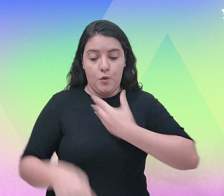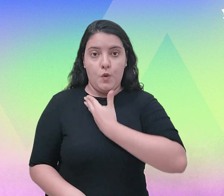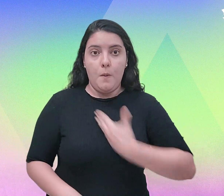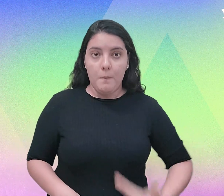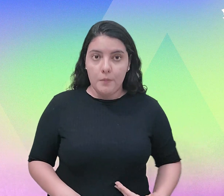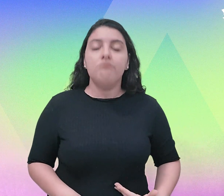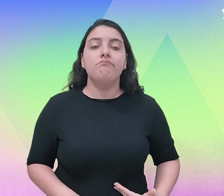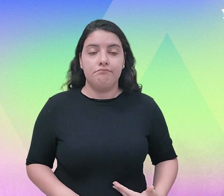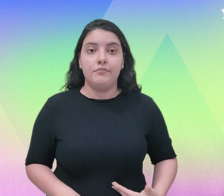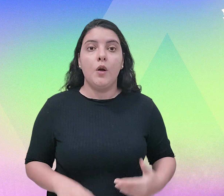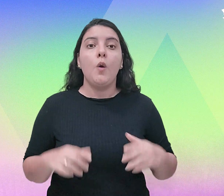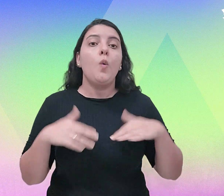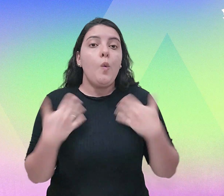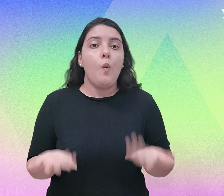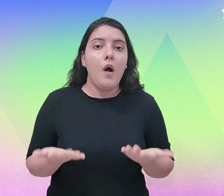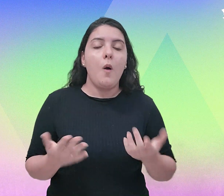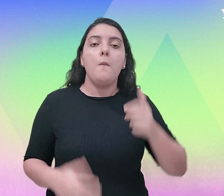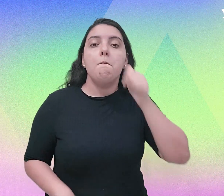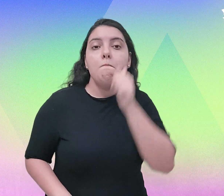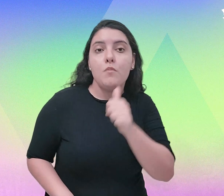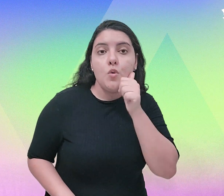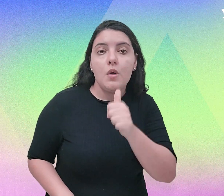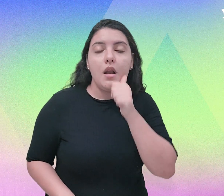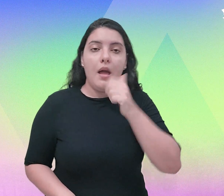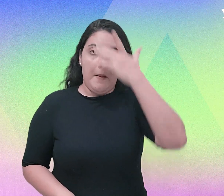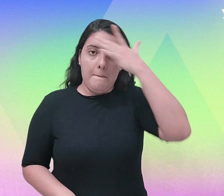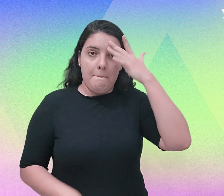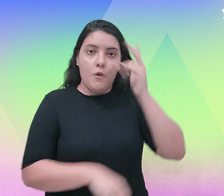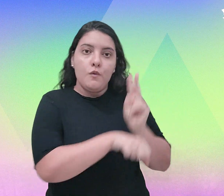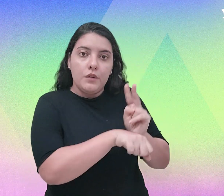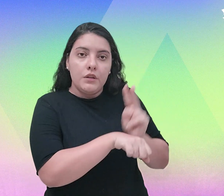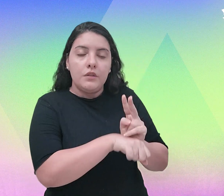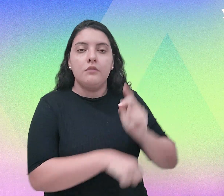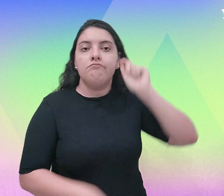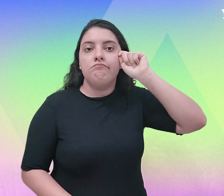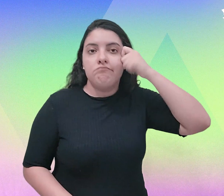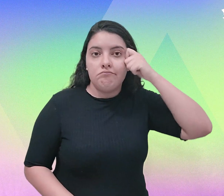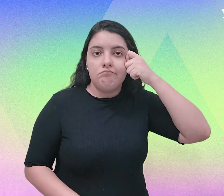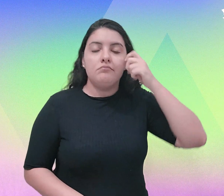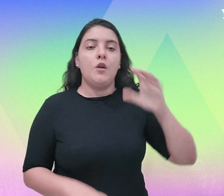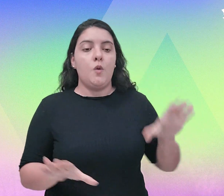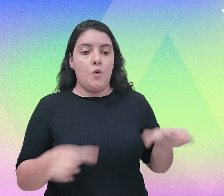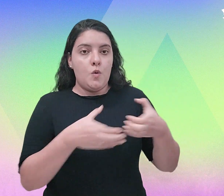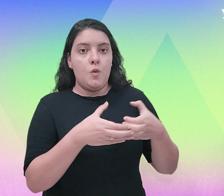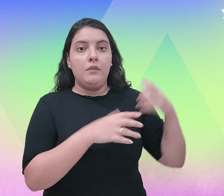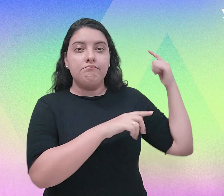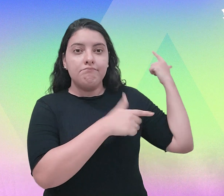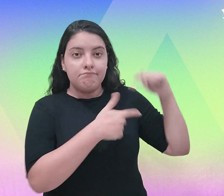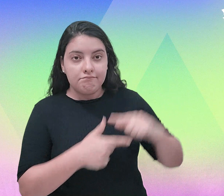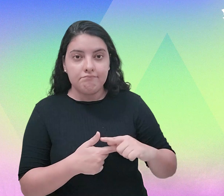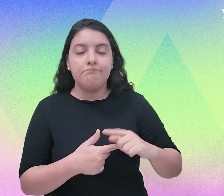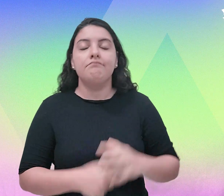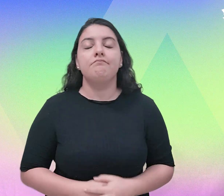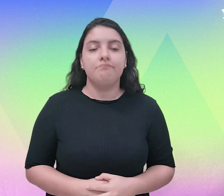públicas de ações afirmativas mulheres povos originarios quilombolas oriundos de comunidades tradicionais